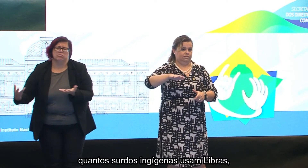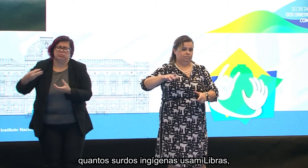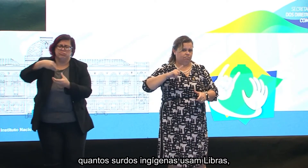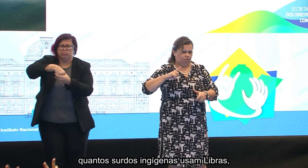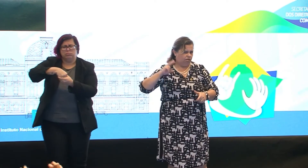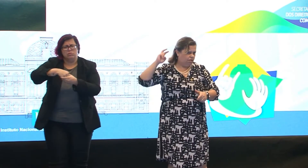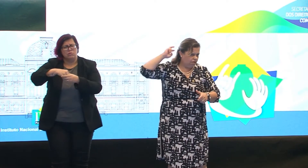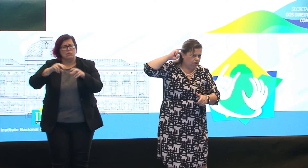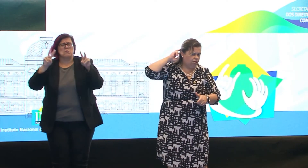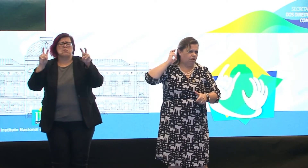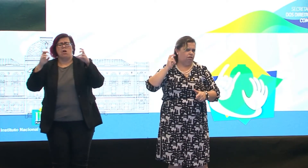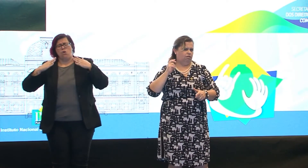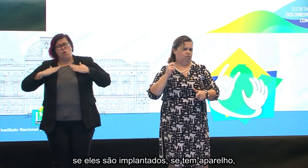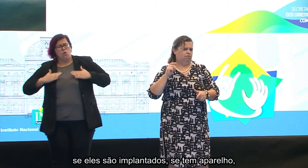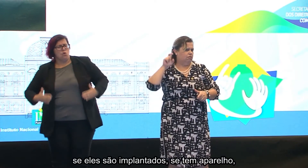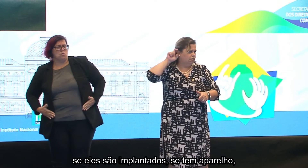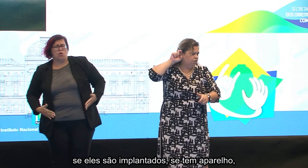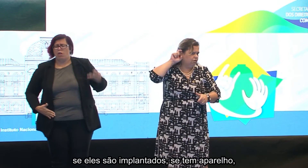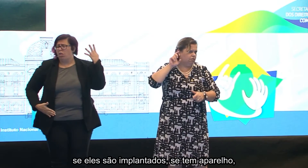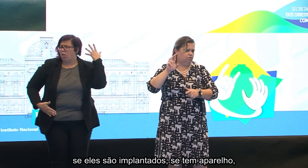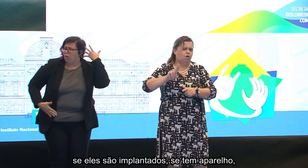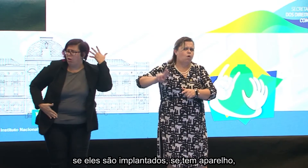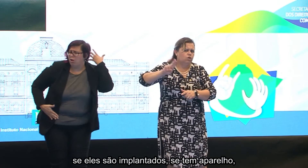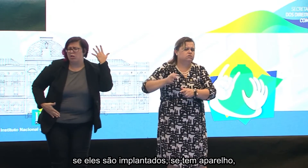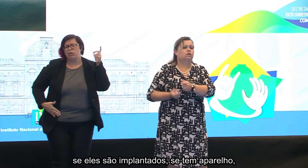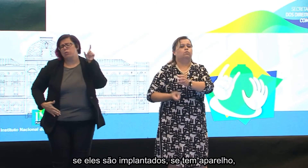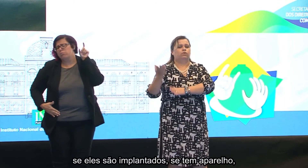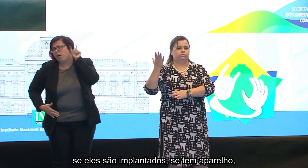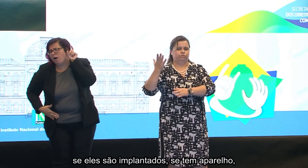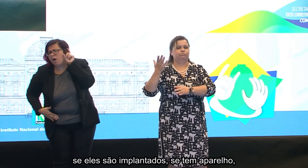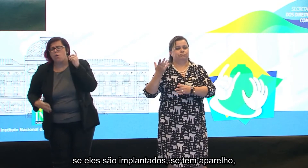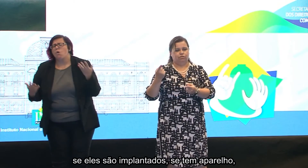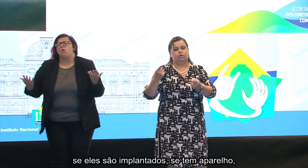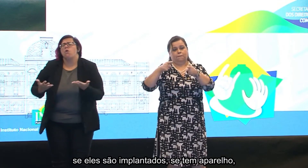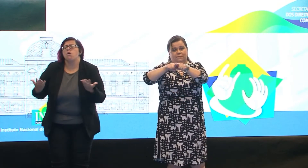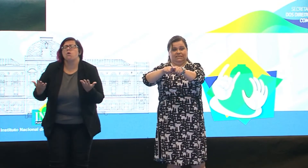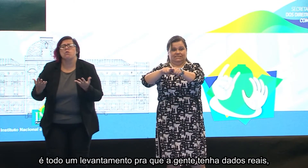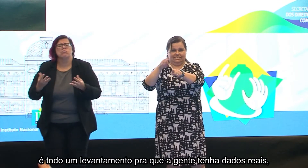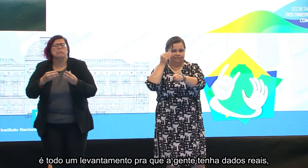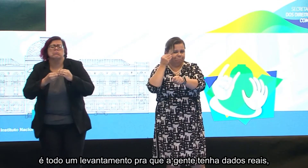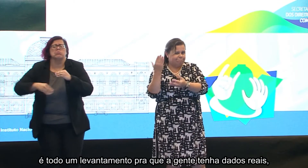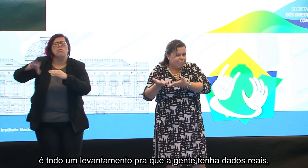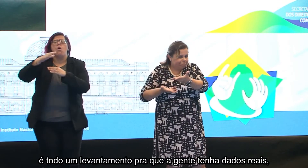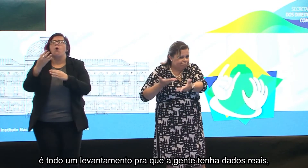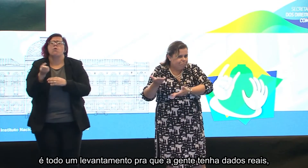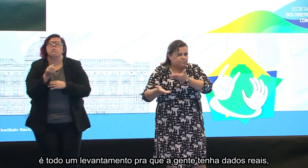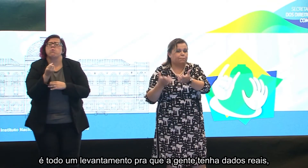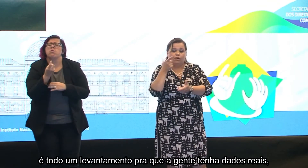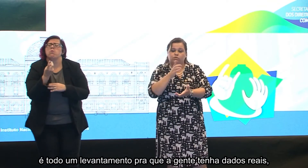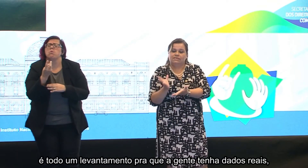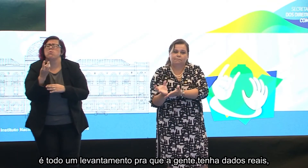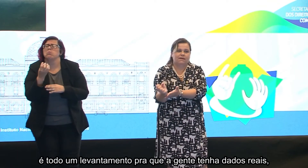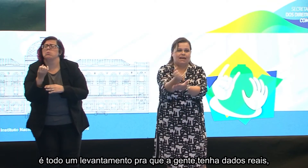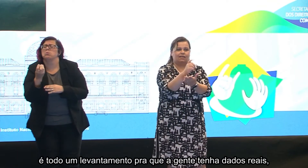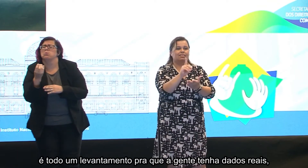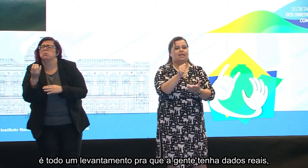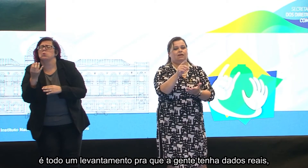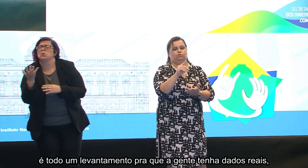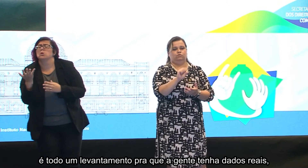também, eles são implantados, eles têm aparelhos ou não. Então, é todo um levantamento para que